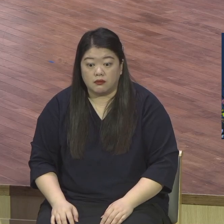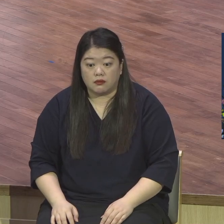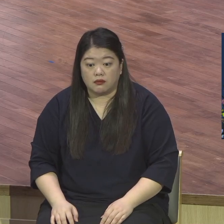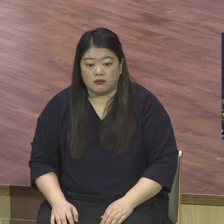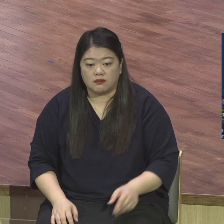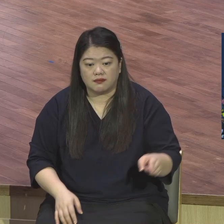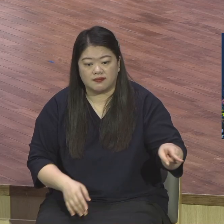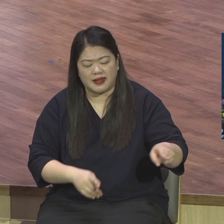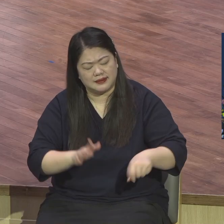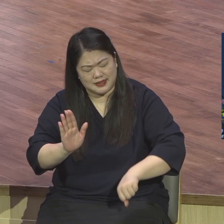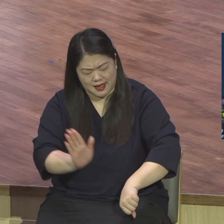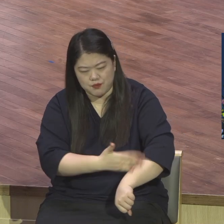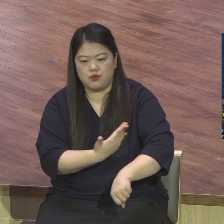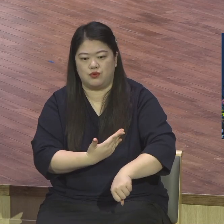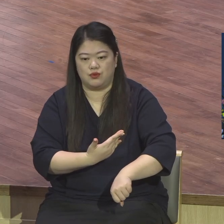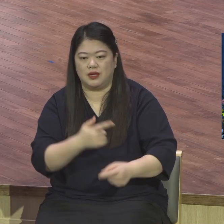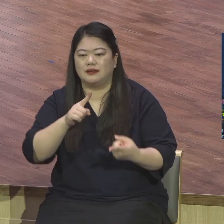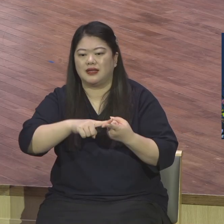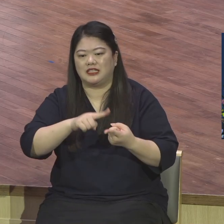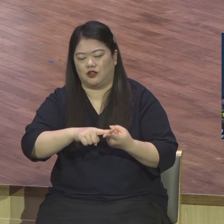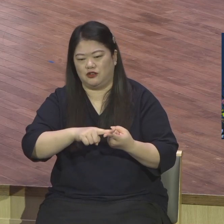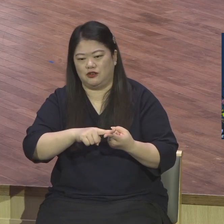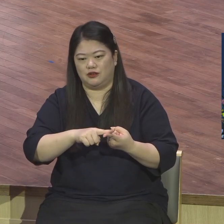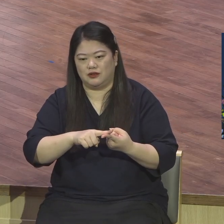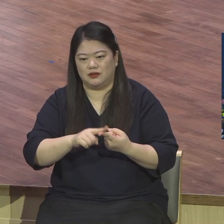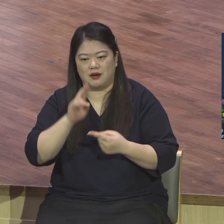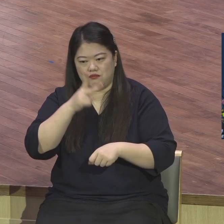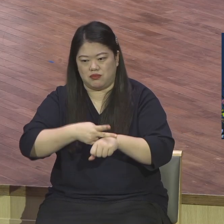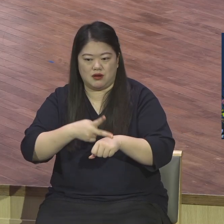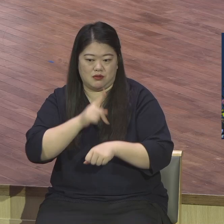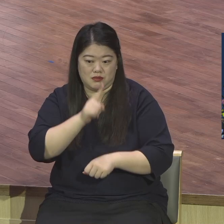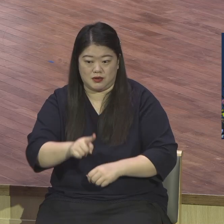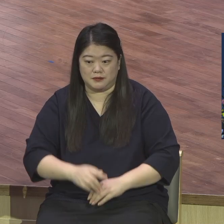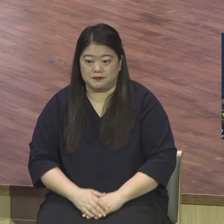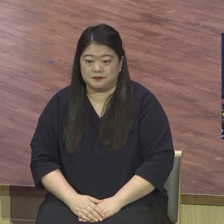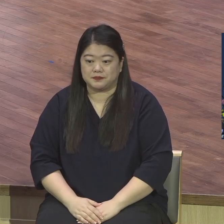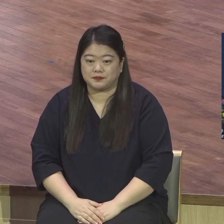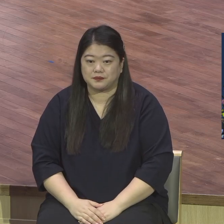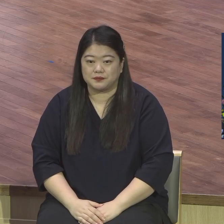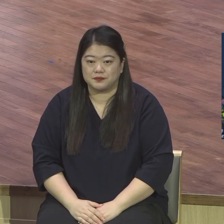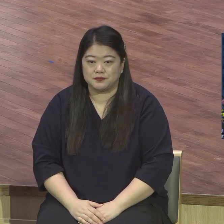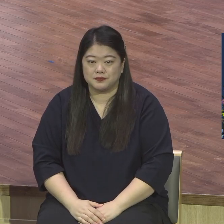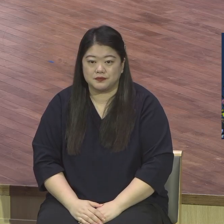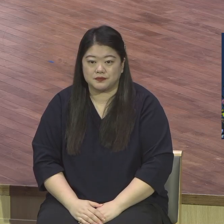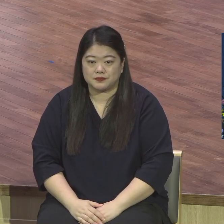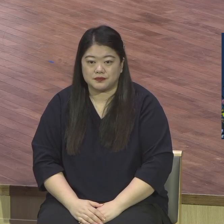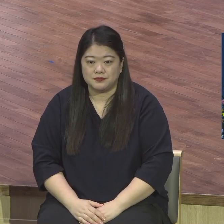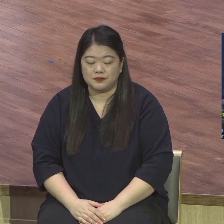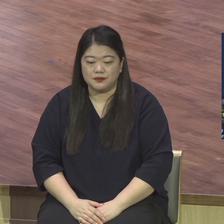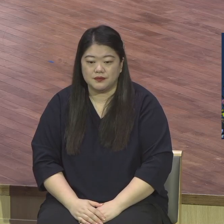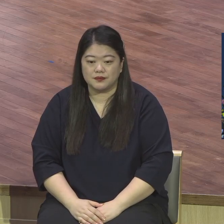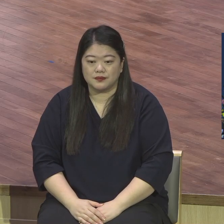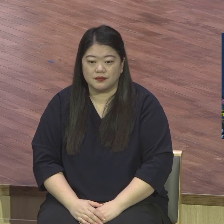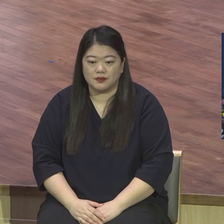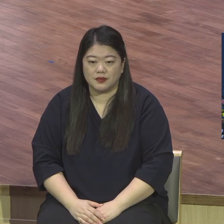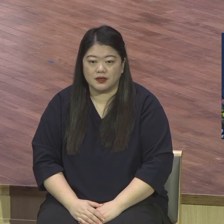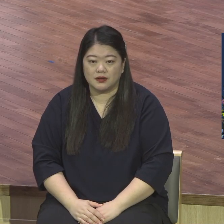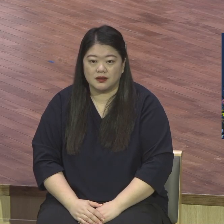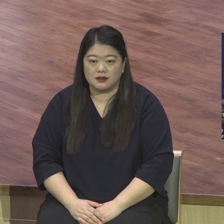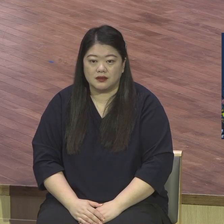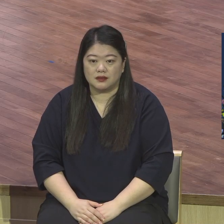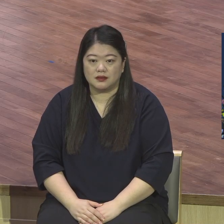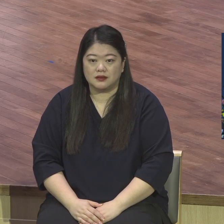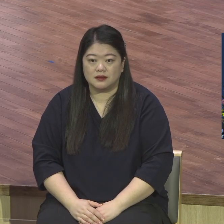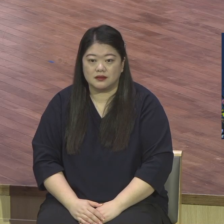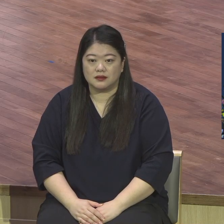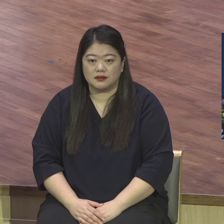그냥 복음은 사라지고 율법도 확 일어나서 전부 다 맞다 틀린다 죽이니 살리니 전부